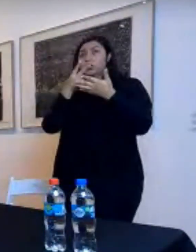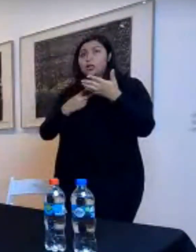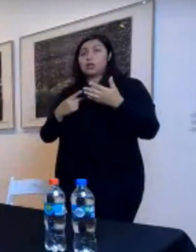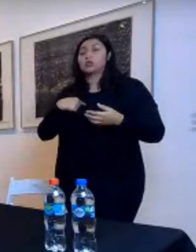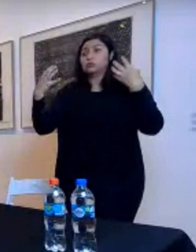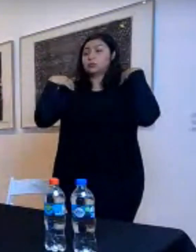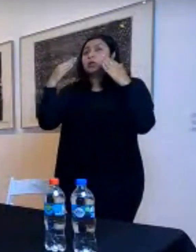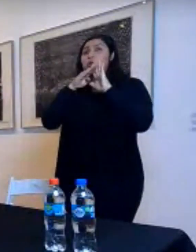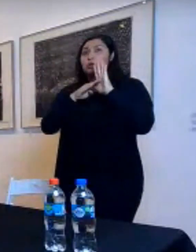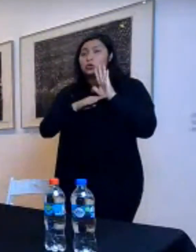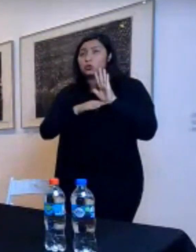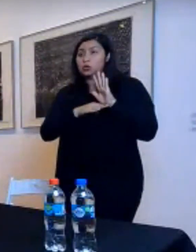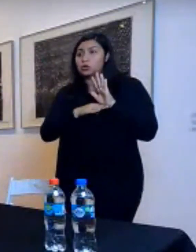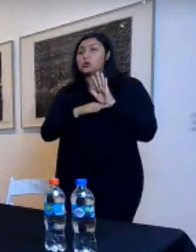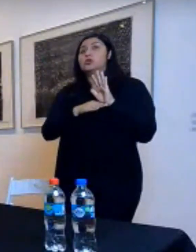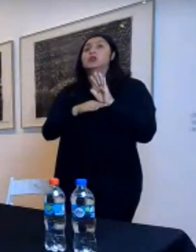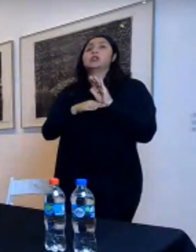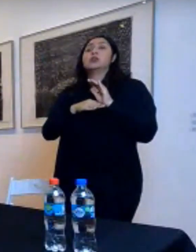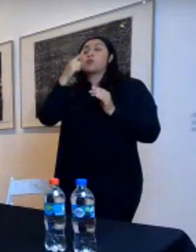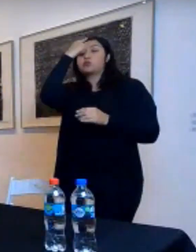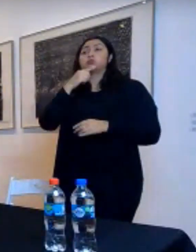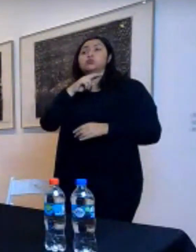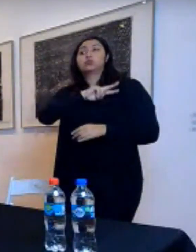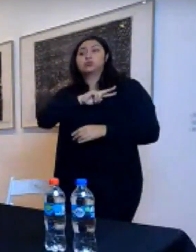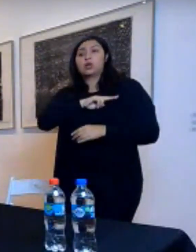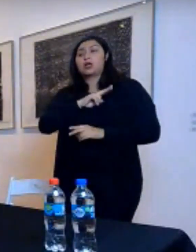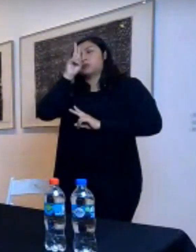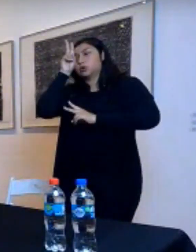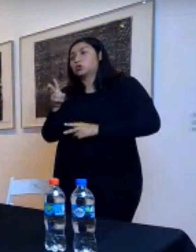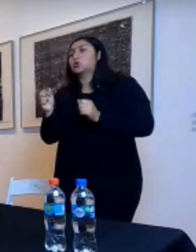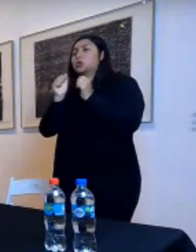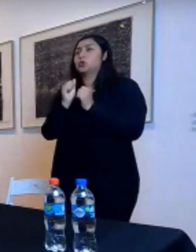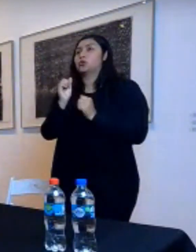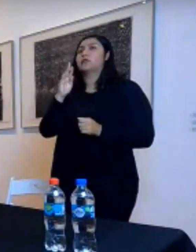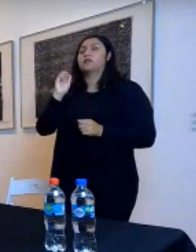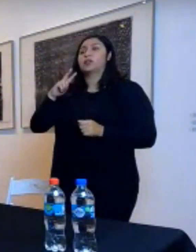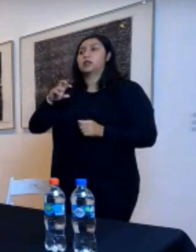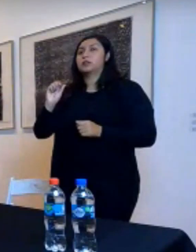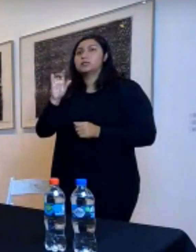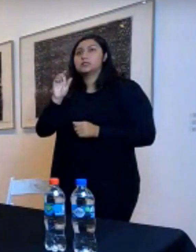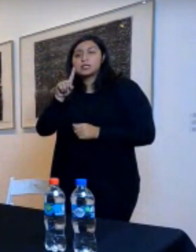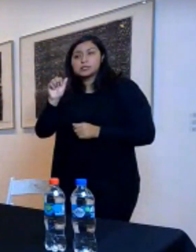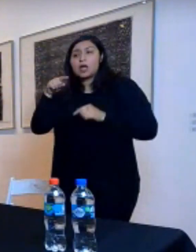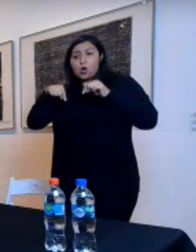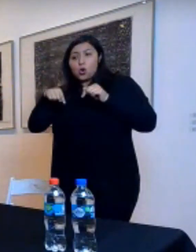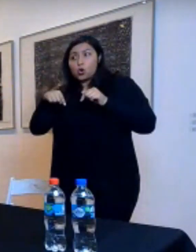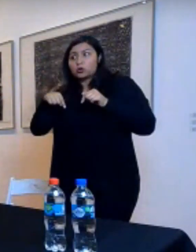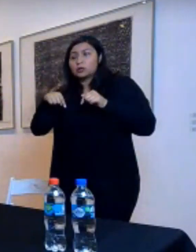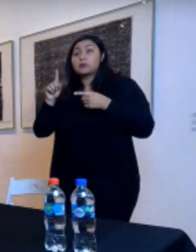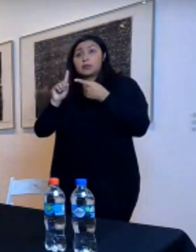del Museo de Bellas Artes de Valparaíso. Es un gran honor a nosotros, con Francesca Fuentes, encargada de mediación, estar esta mañana acá